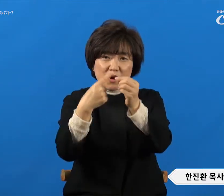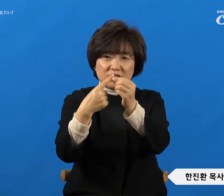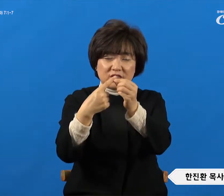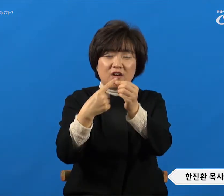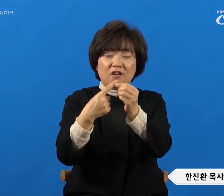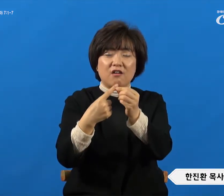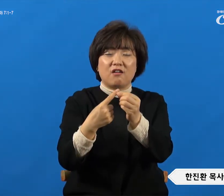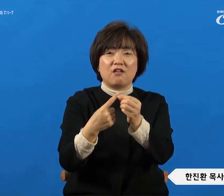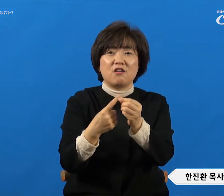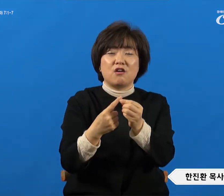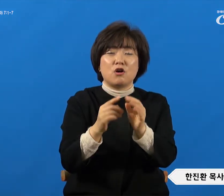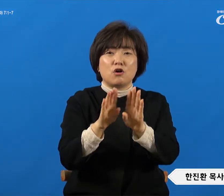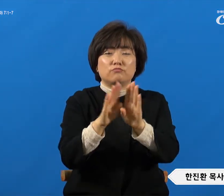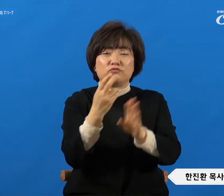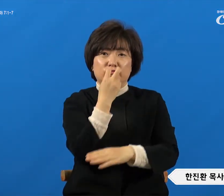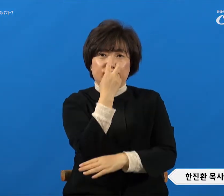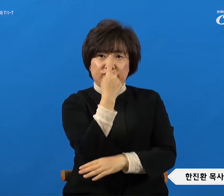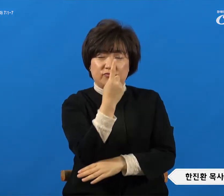하는 것이 무엇을 의미합니까?